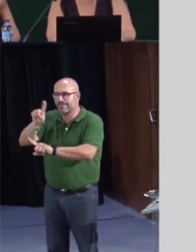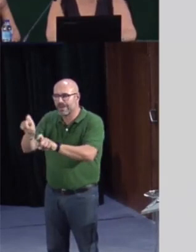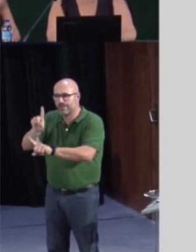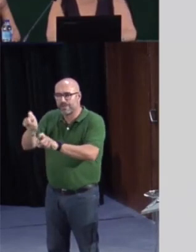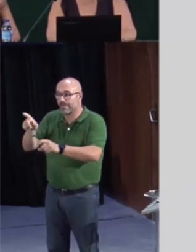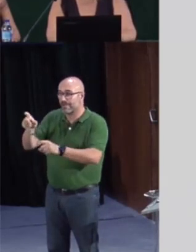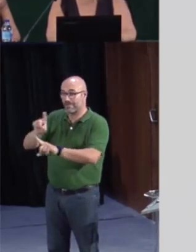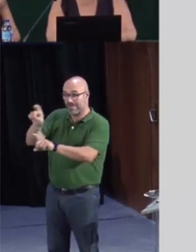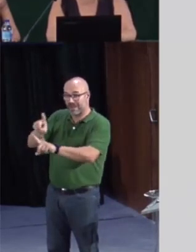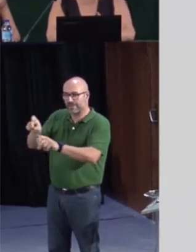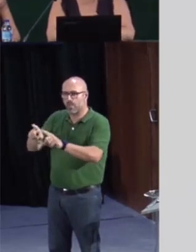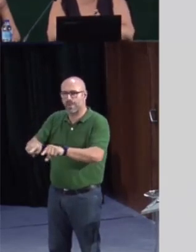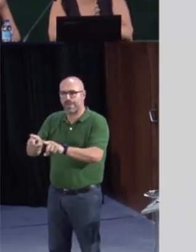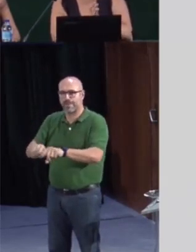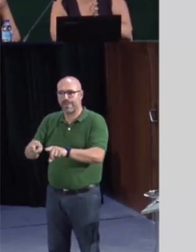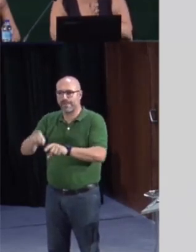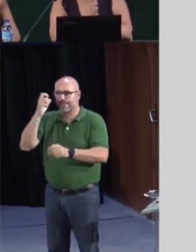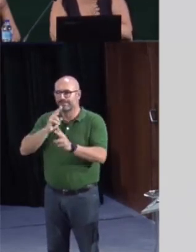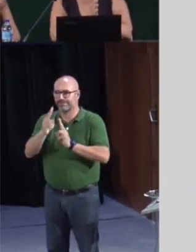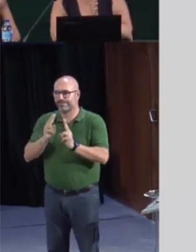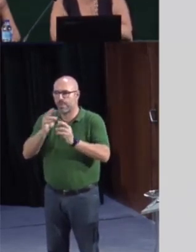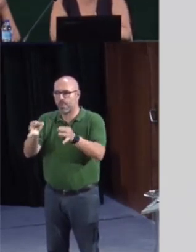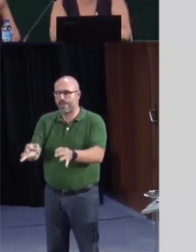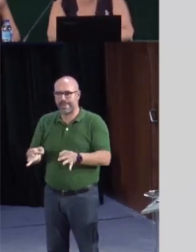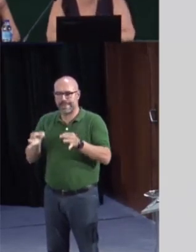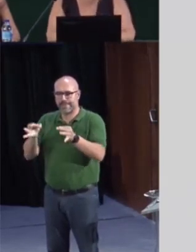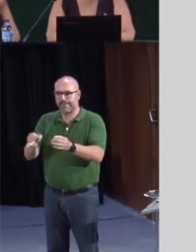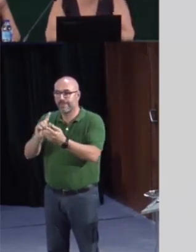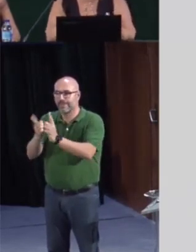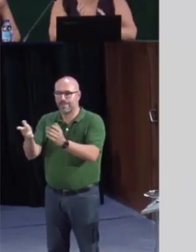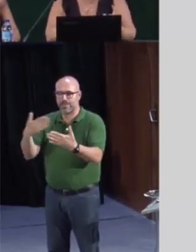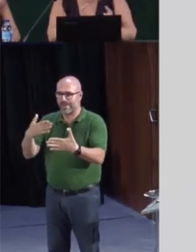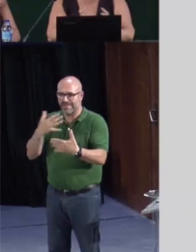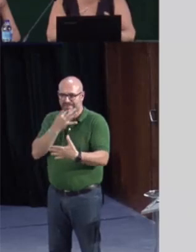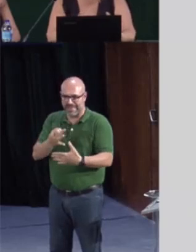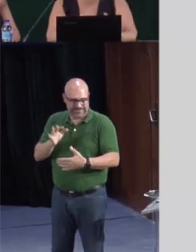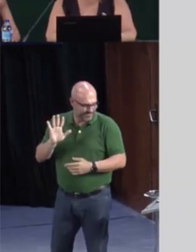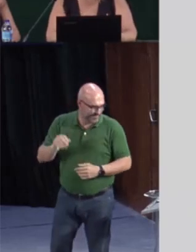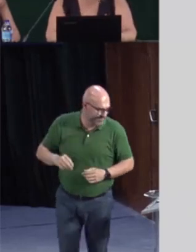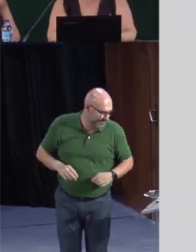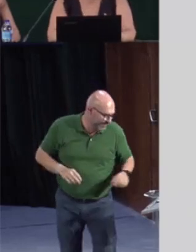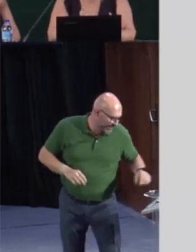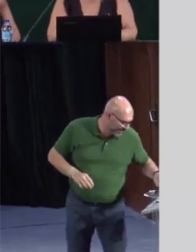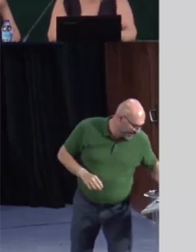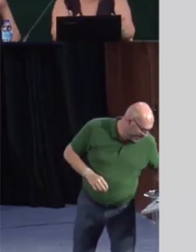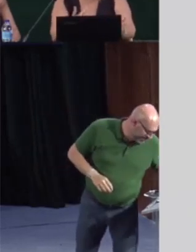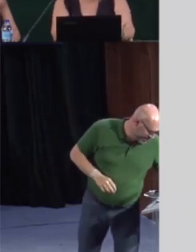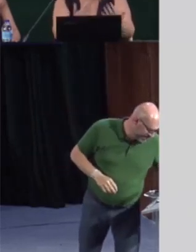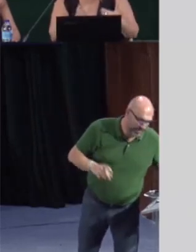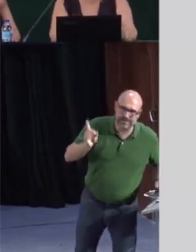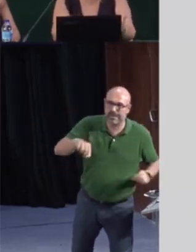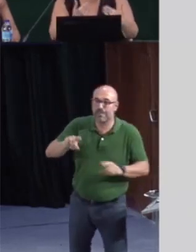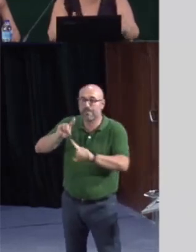fijas, y el problema es que pues, el alumno parece que solamente se dedicaba a responder, pero en realidad no había una interacción real. Porque